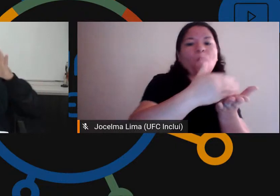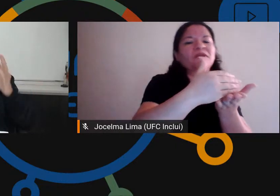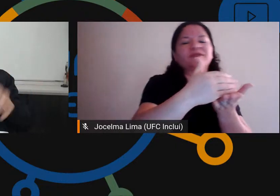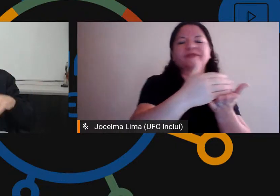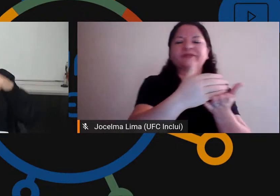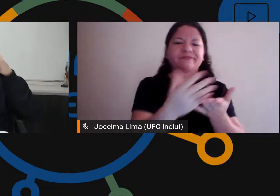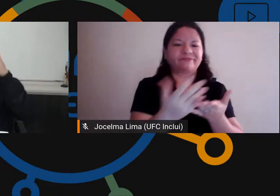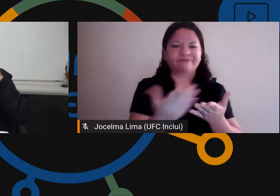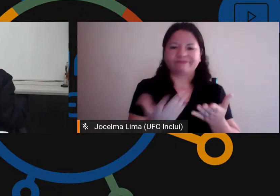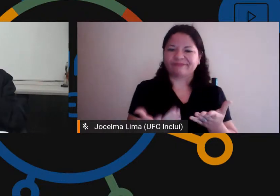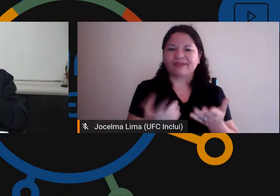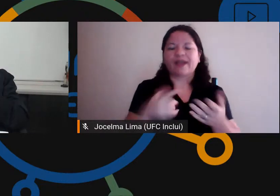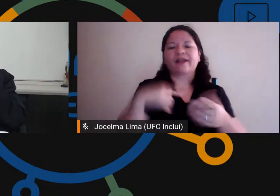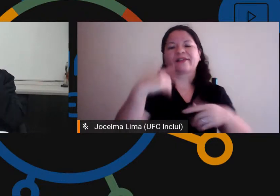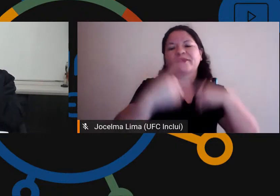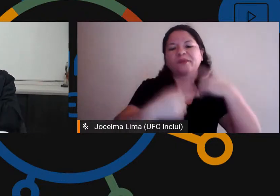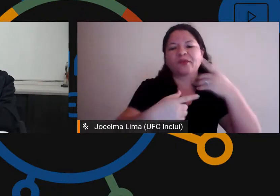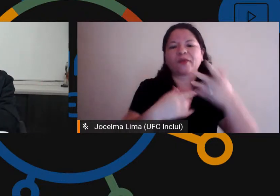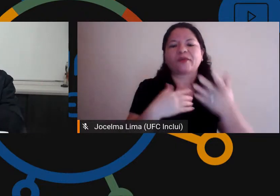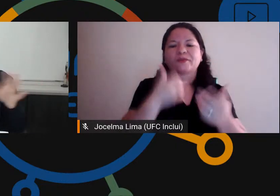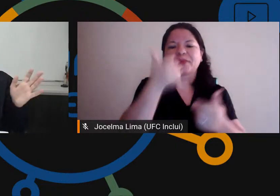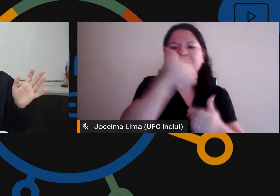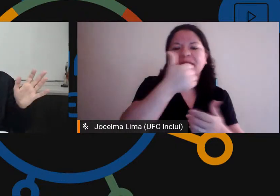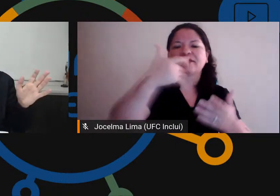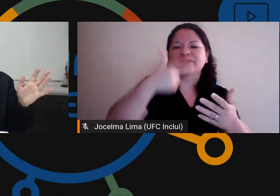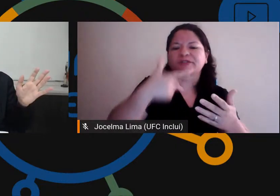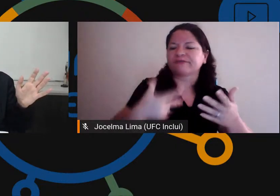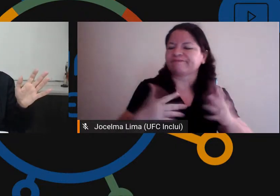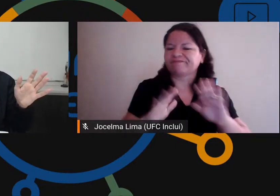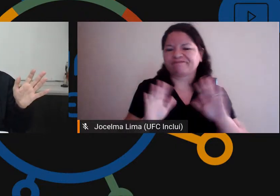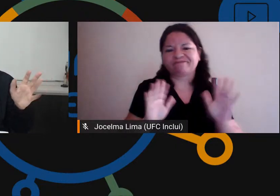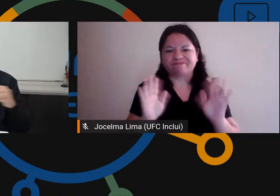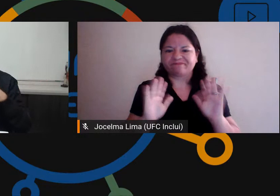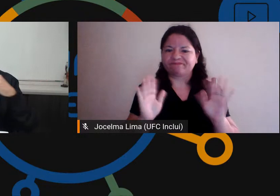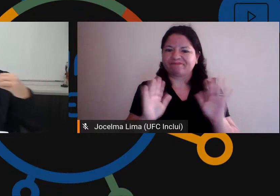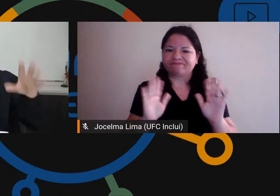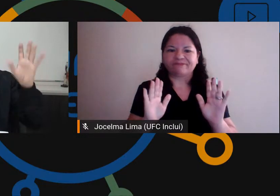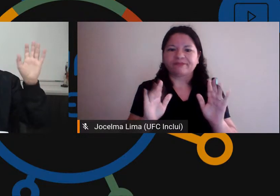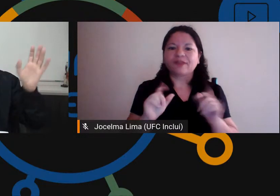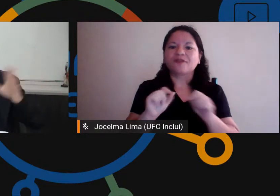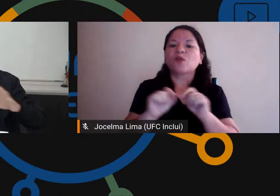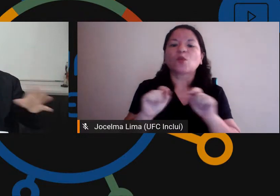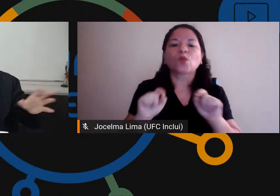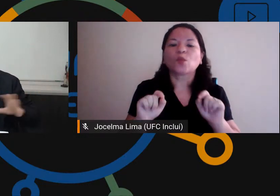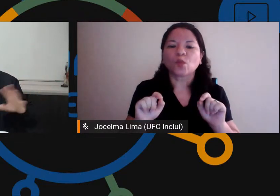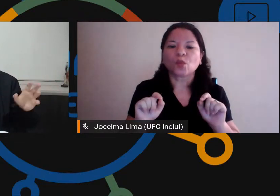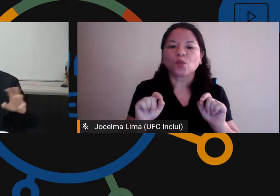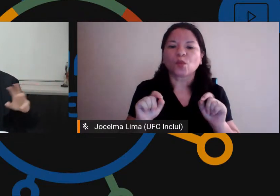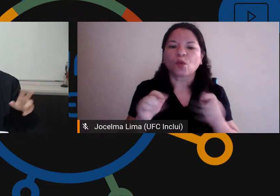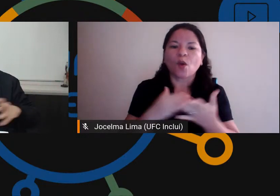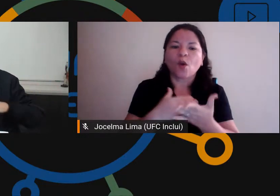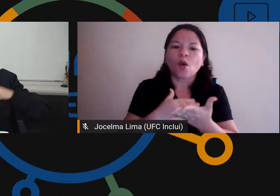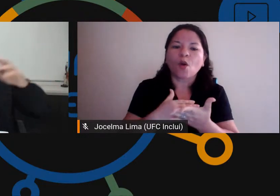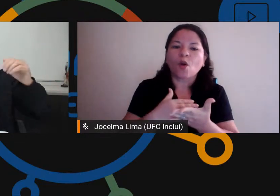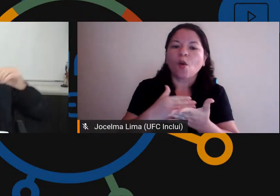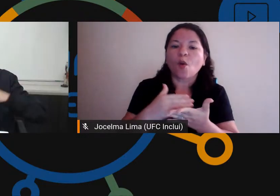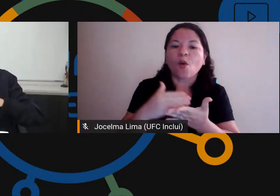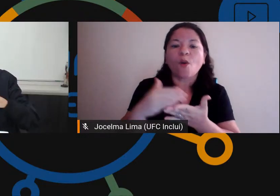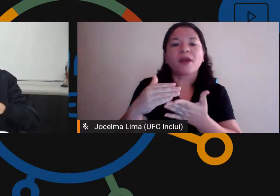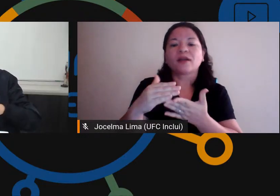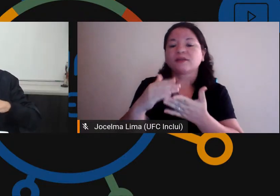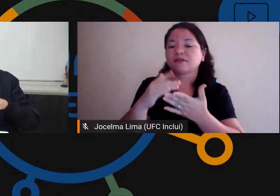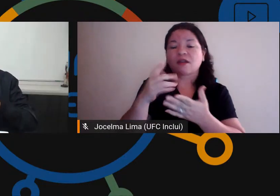introdução, procedimento, resultados, não sei o que lá, não. Ele começa, muitas vezes, dos